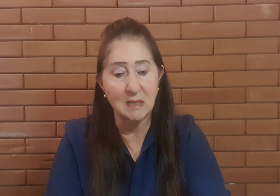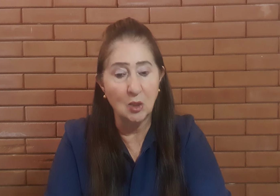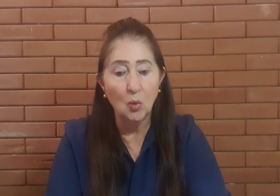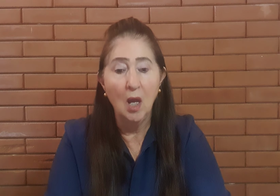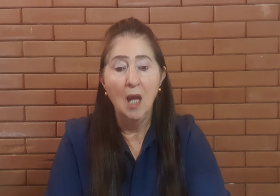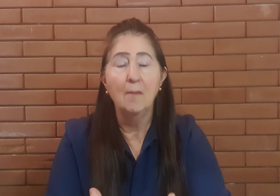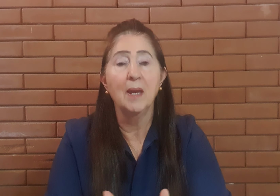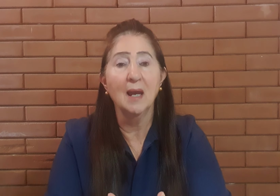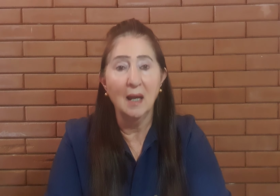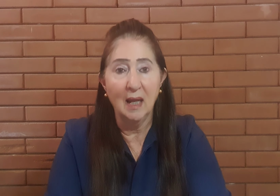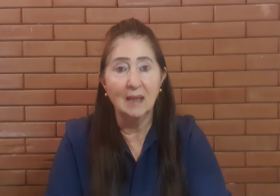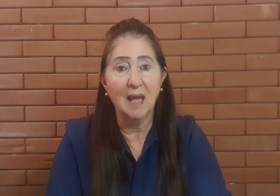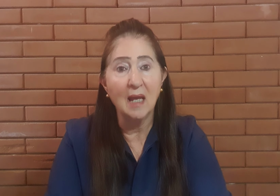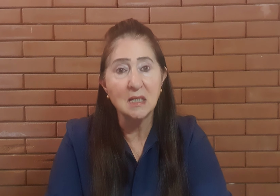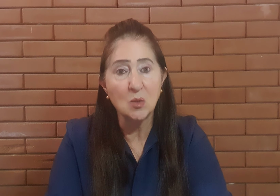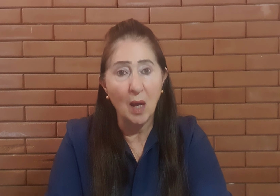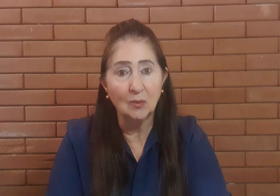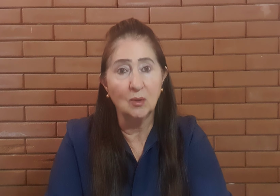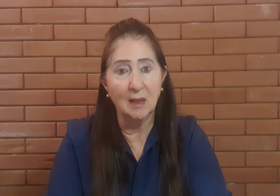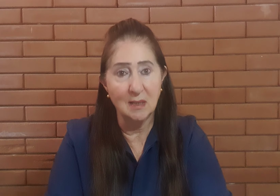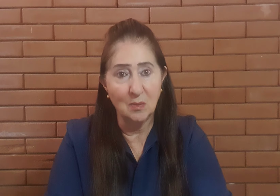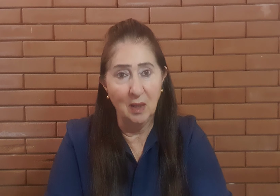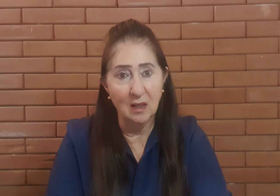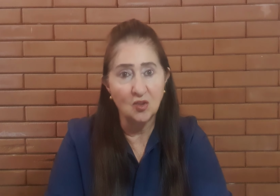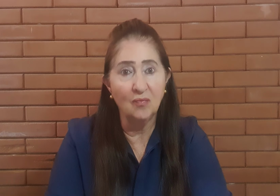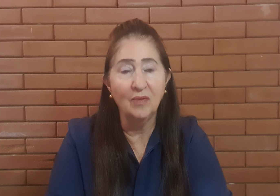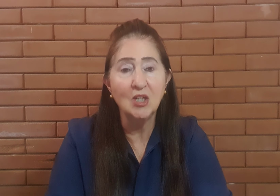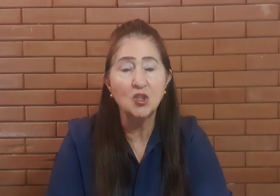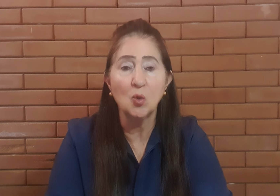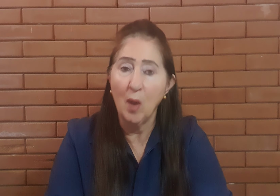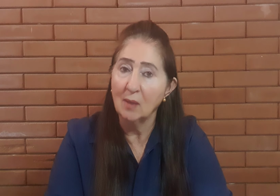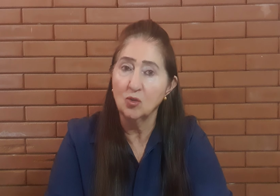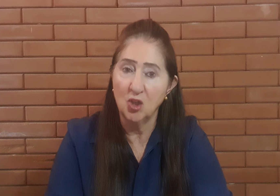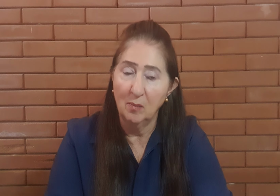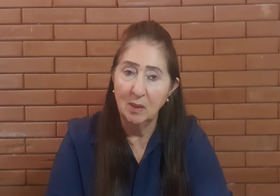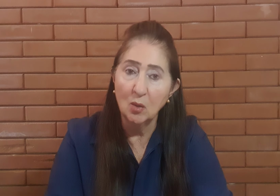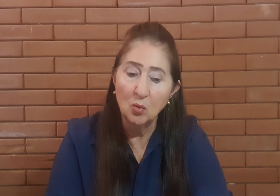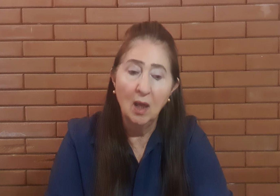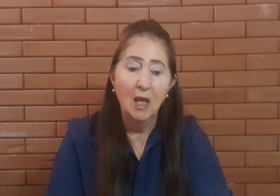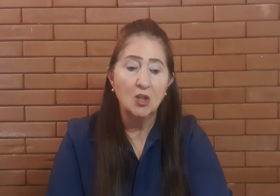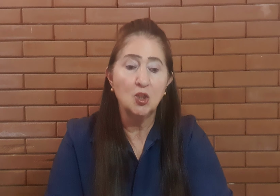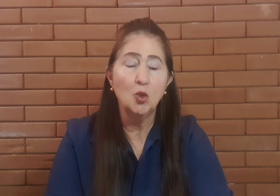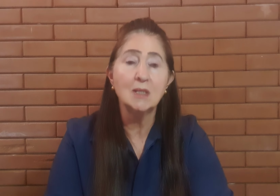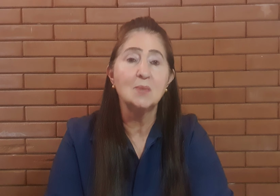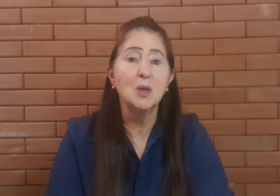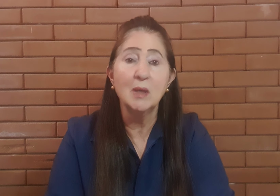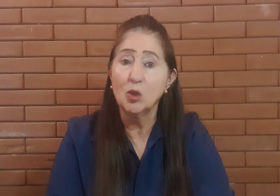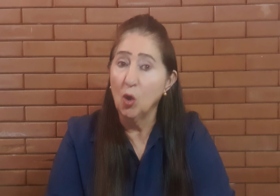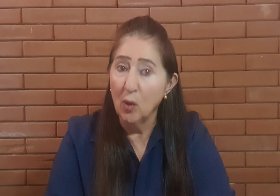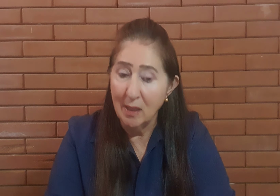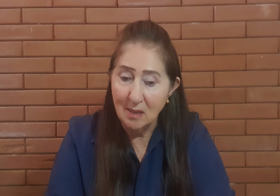Brasil, pela Lei 10.436, de 24 de abril de